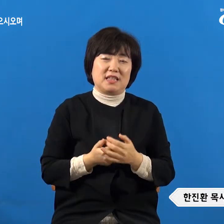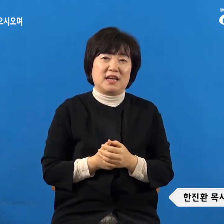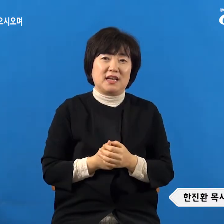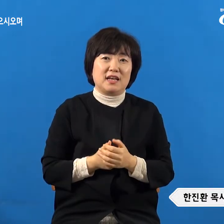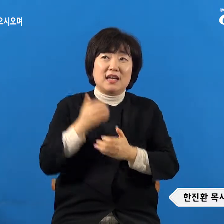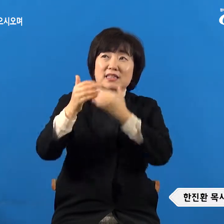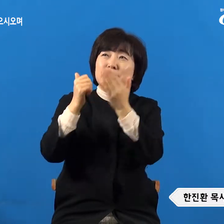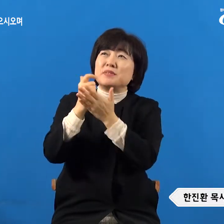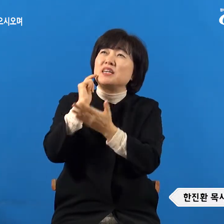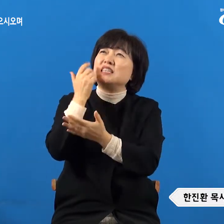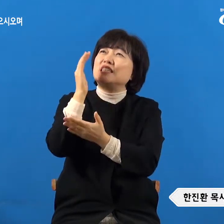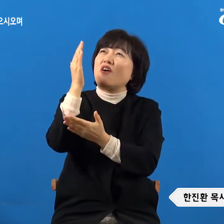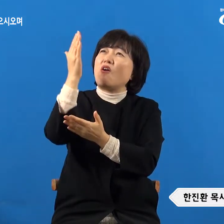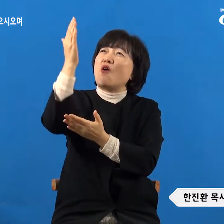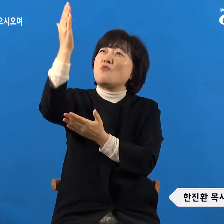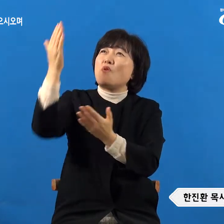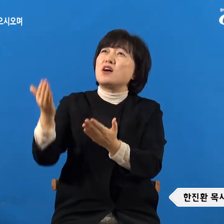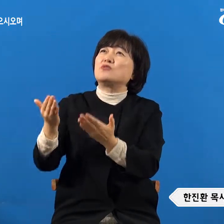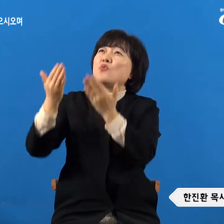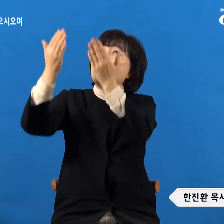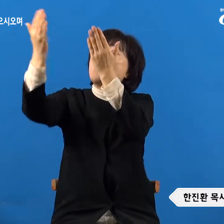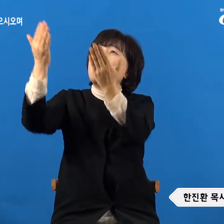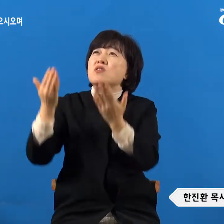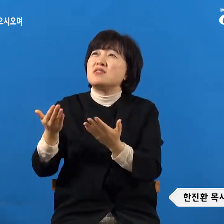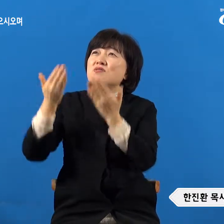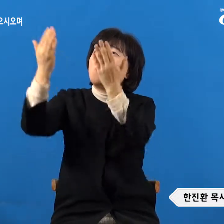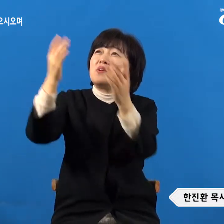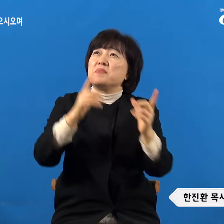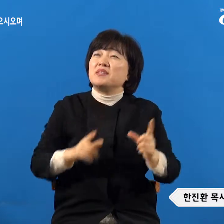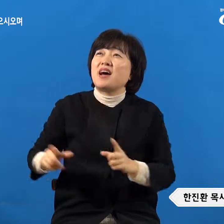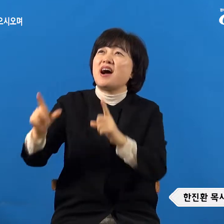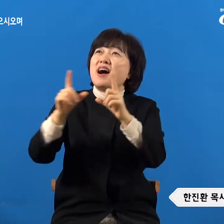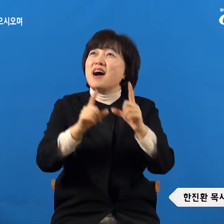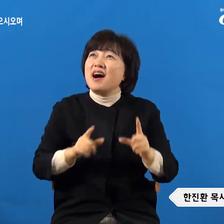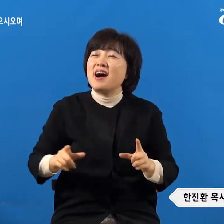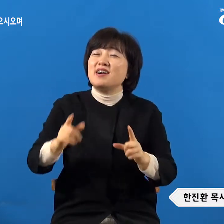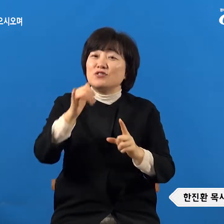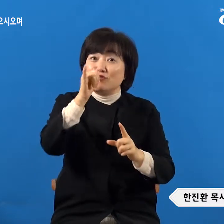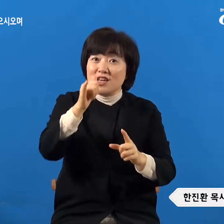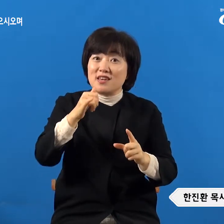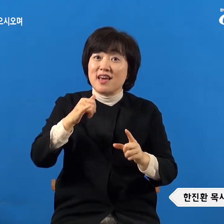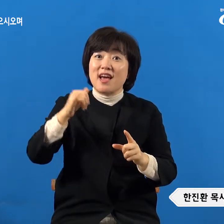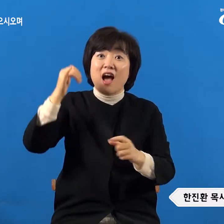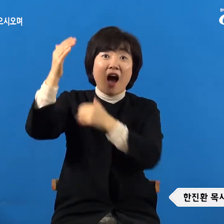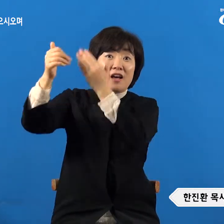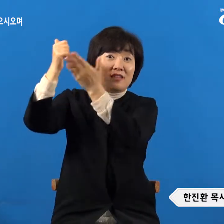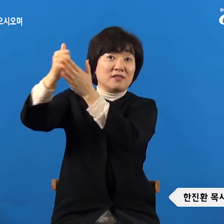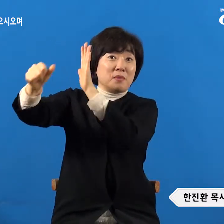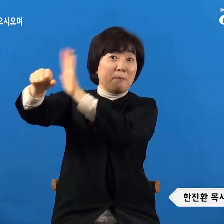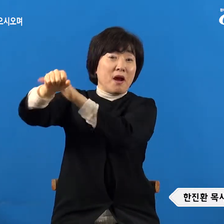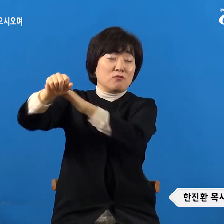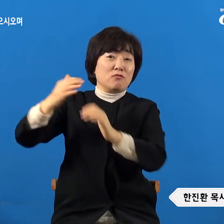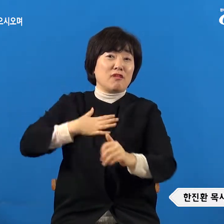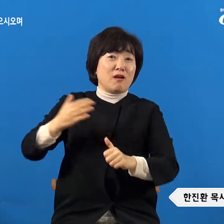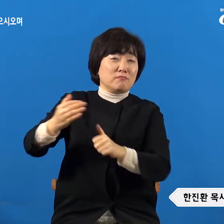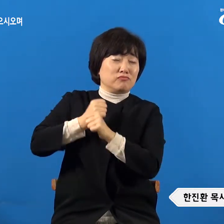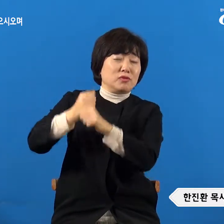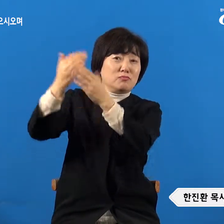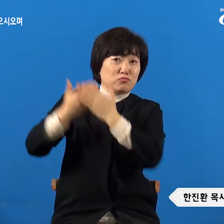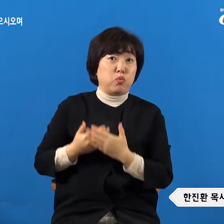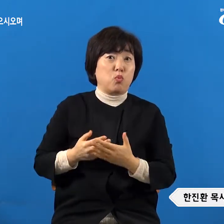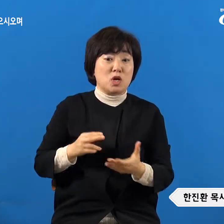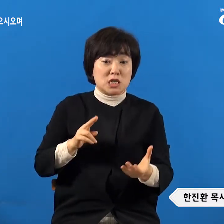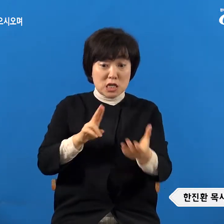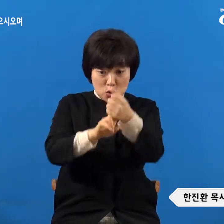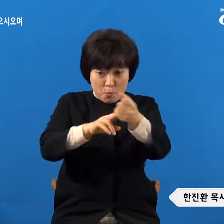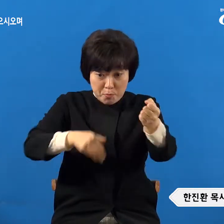주님께 영광 돌리면서 살 수 있도록 하나님이 당신의 팔로 붙들어 주십니다. 기적도 필요하면 베풀어